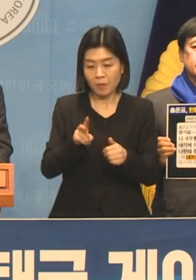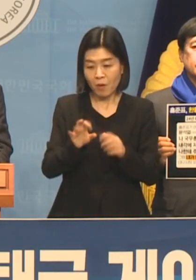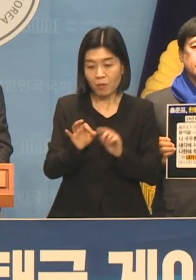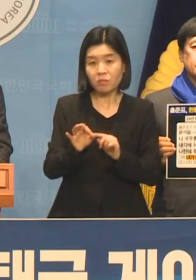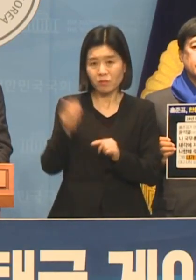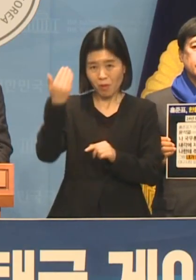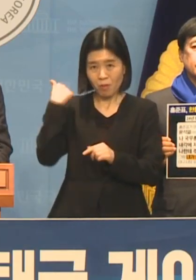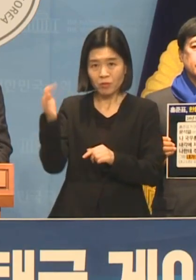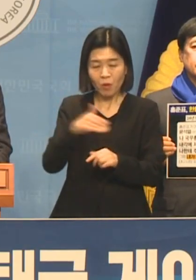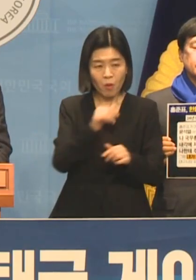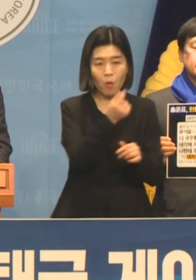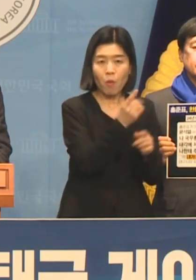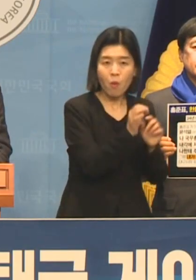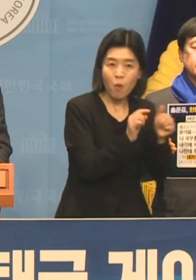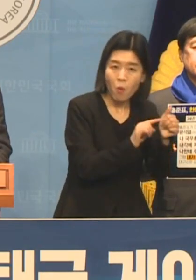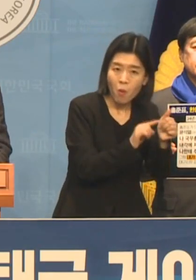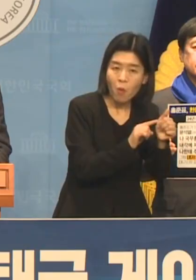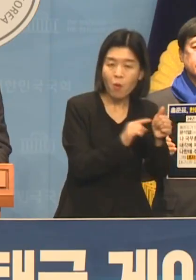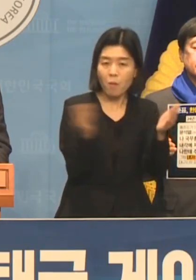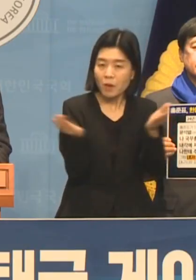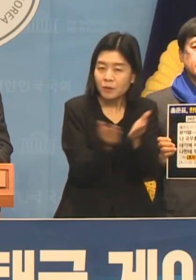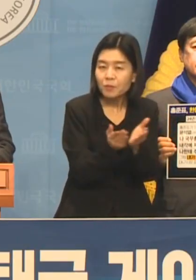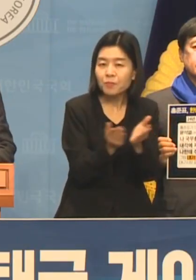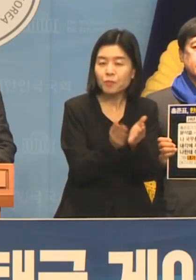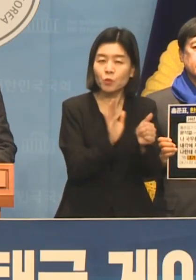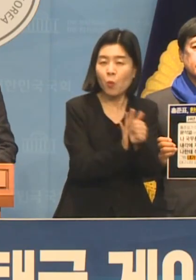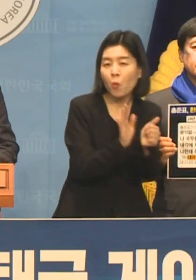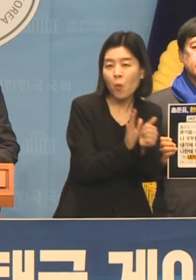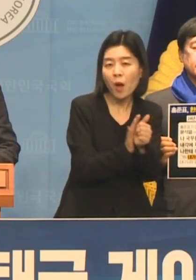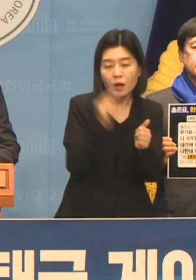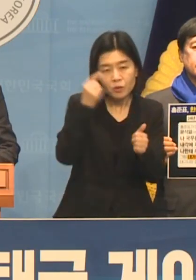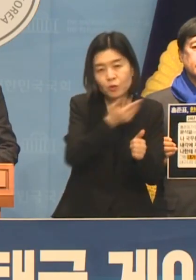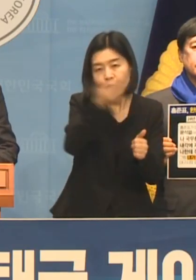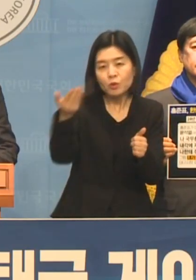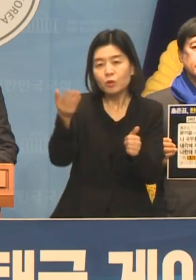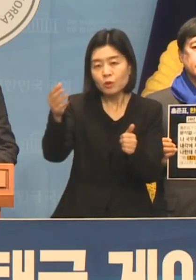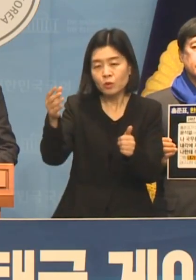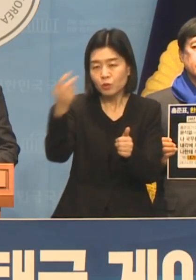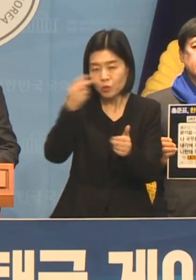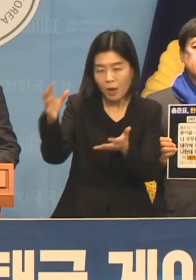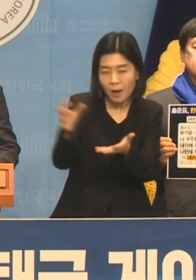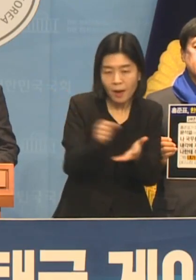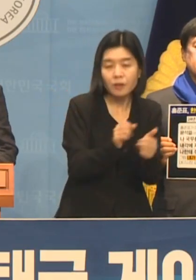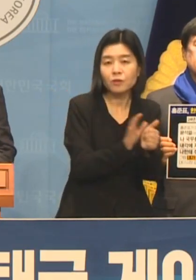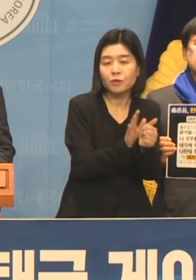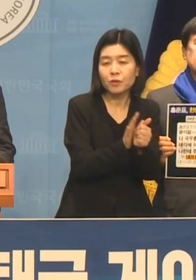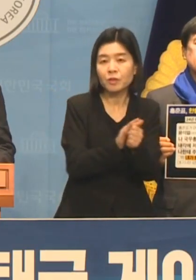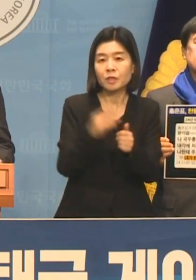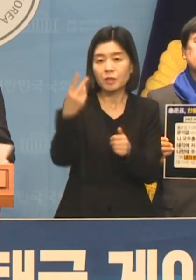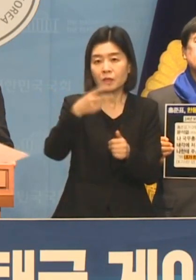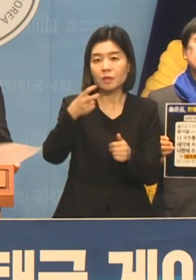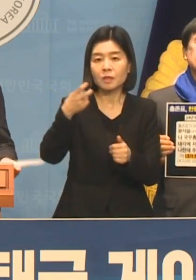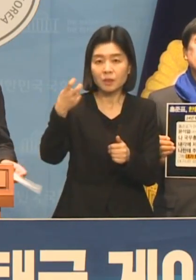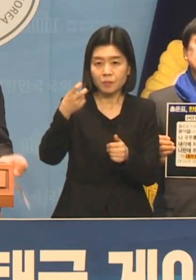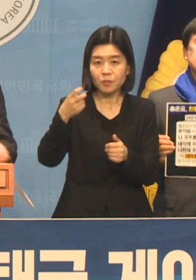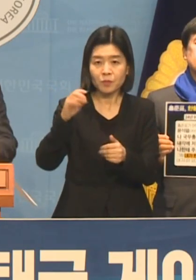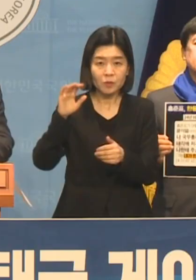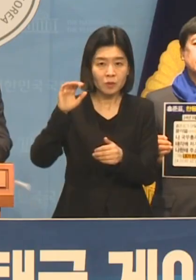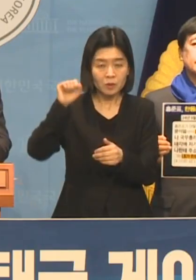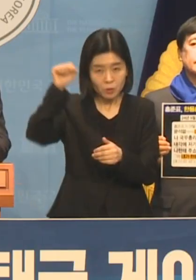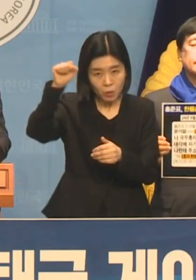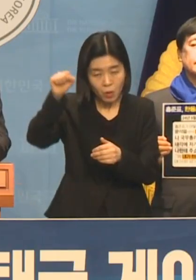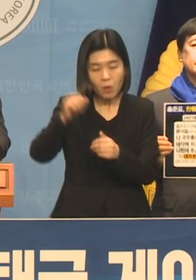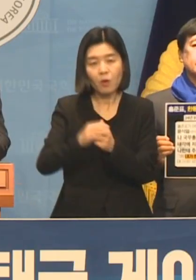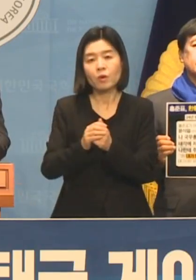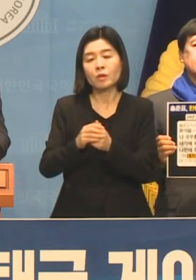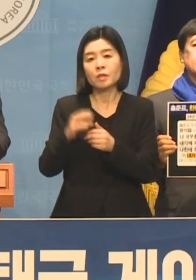지속적으로 홍 시장 맞춤형 여론조사를 진행해왔고 2020년 총선, 2022년